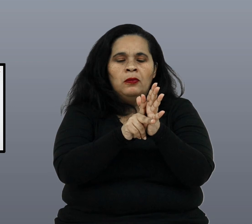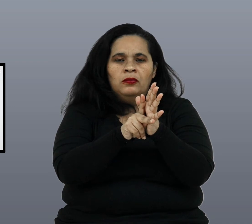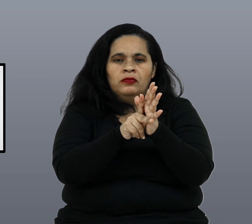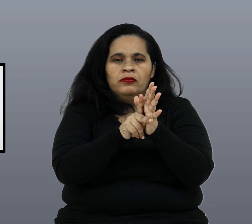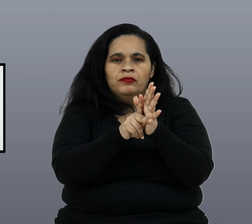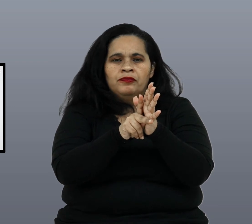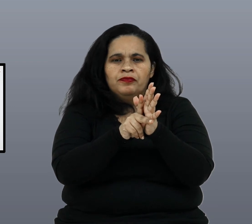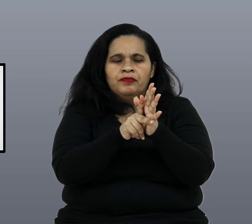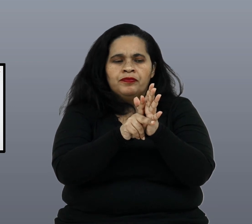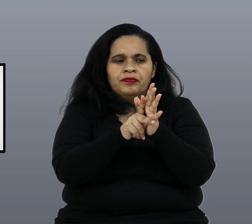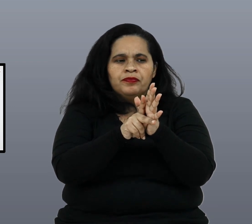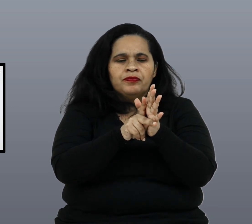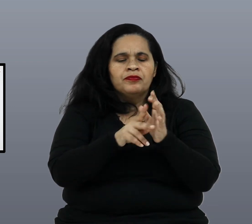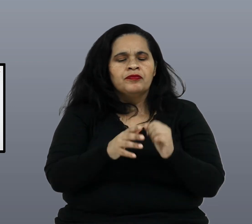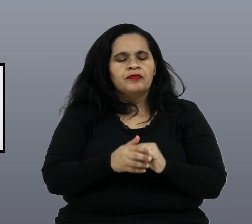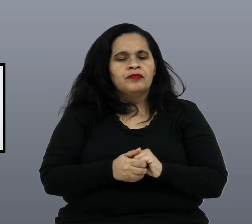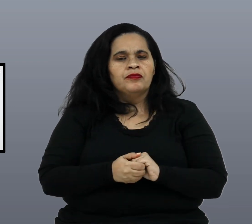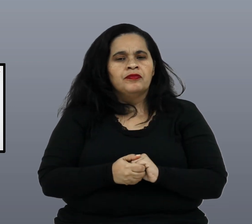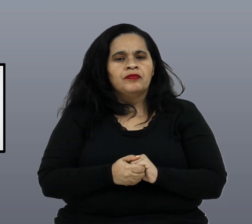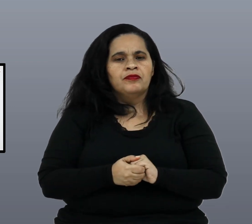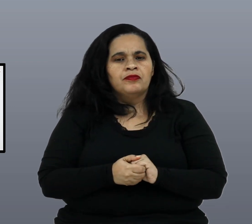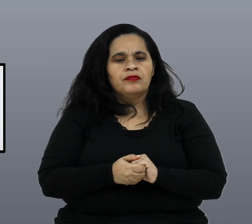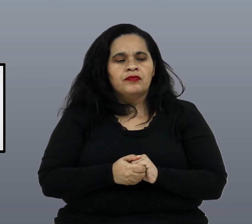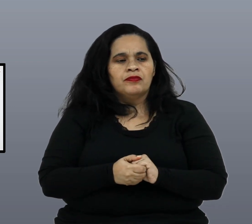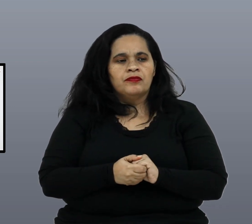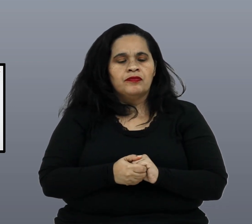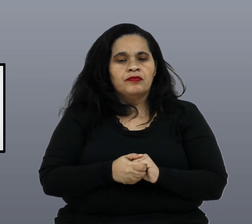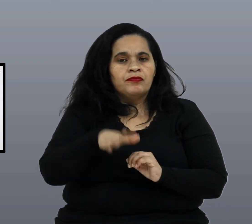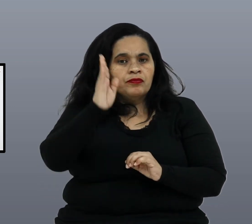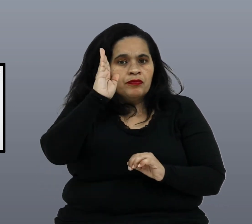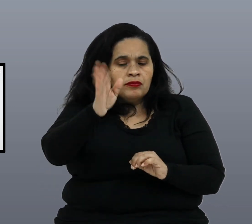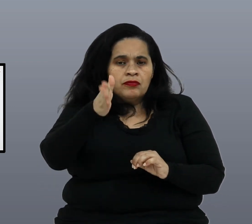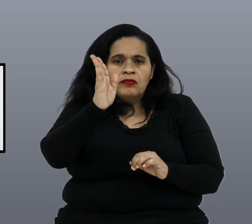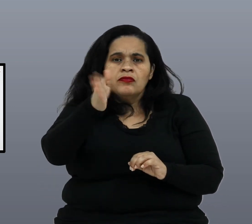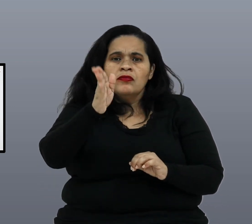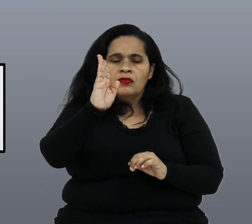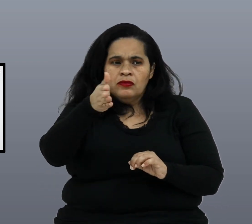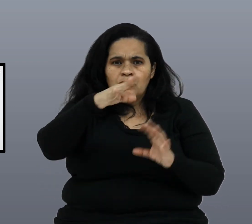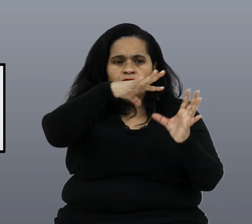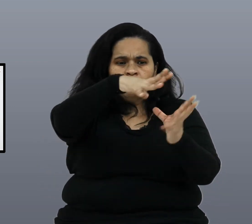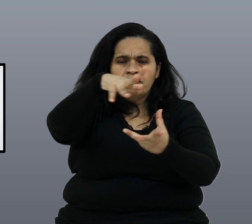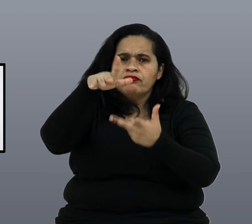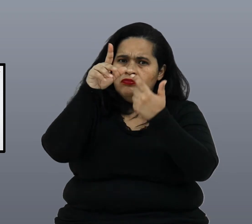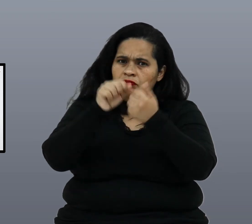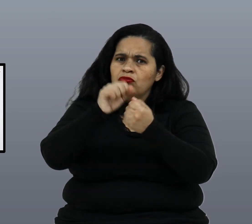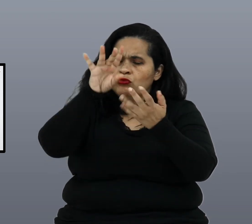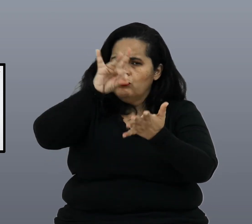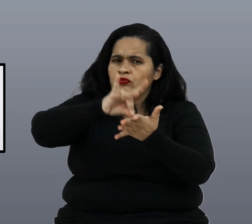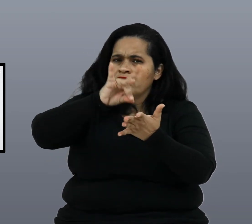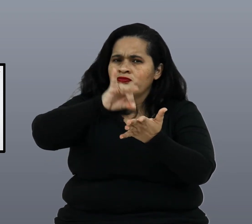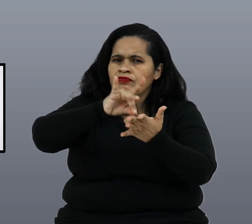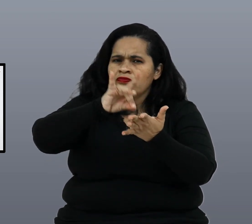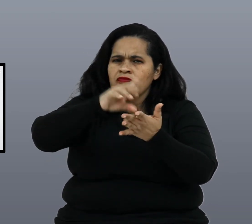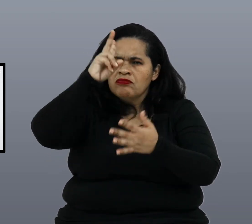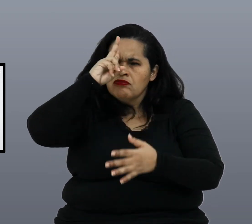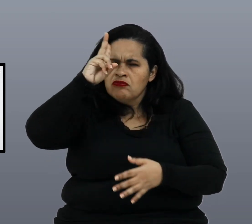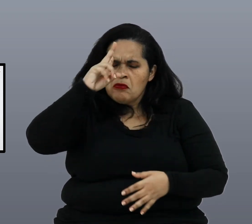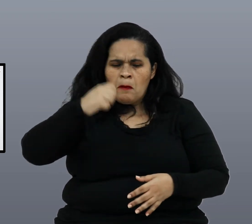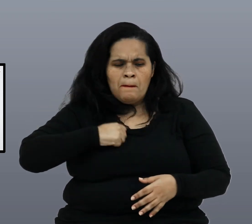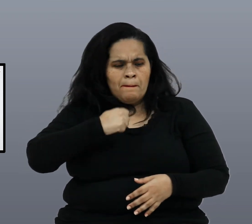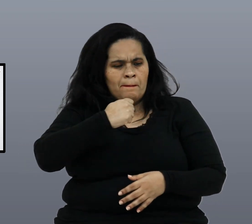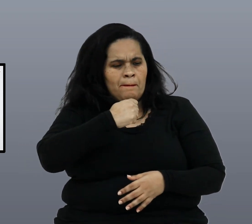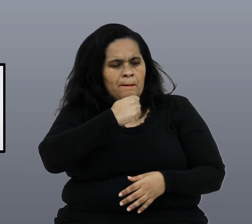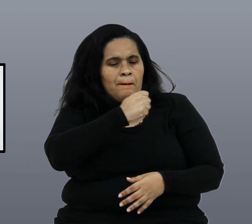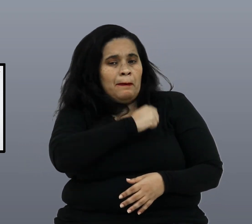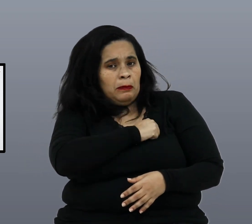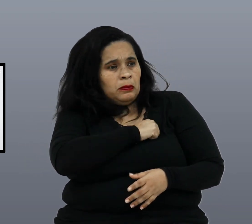esses poderes lá atrás. E já está conosco. Aí, quando o pastor Alain falava aqui da referência, da influência que existe os